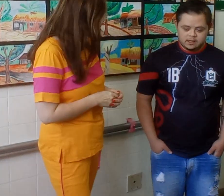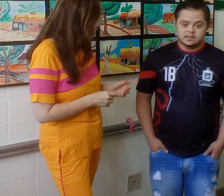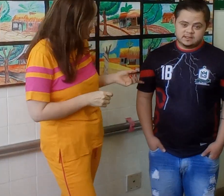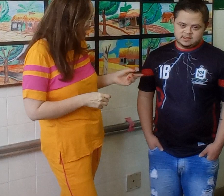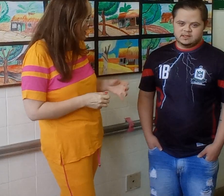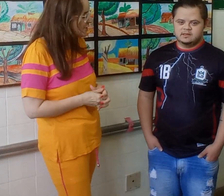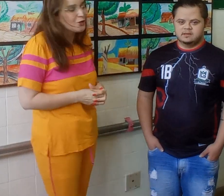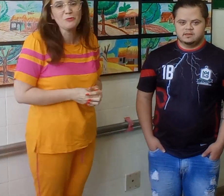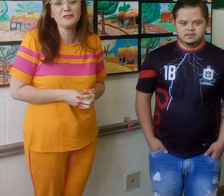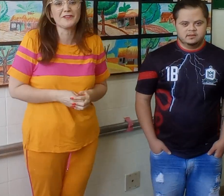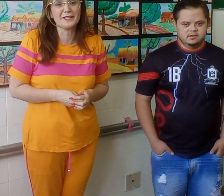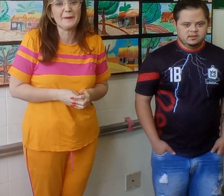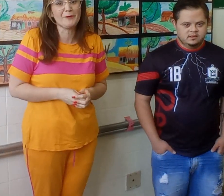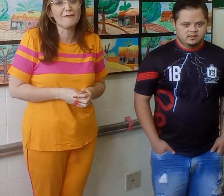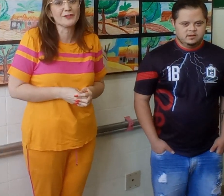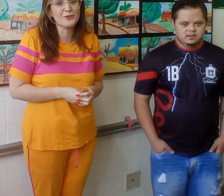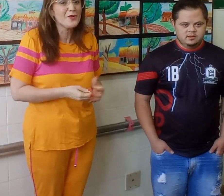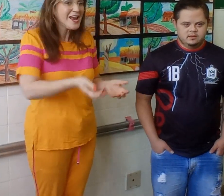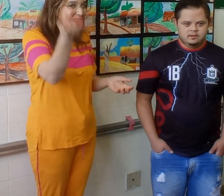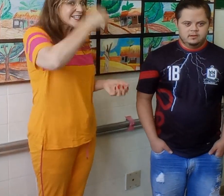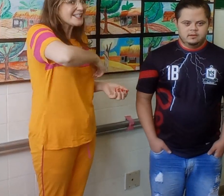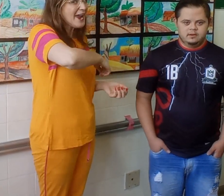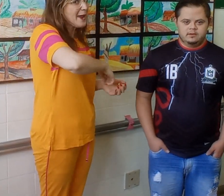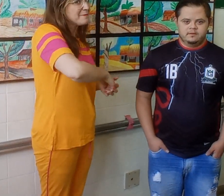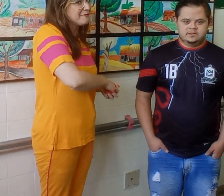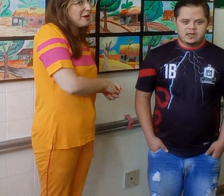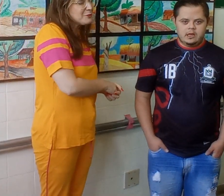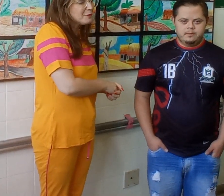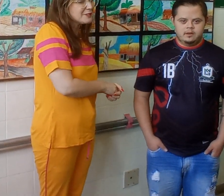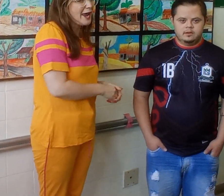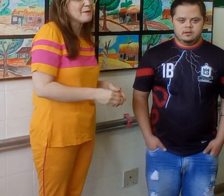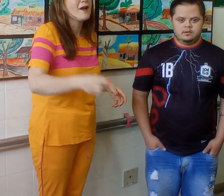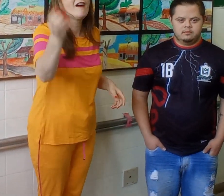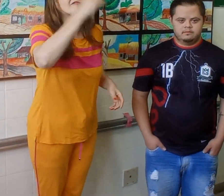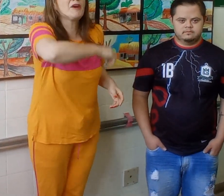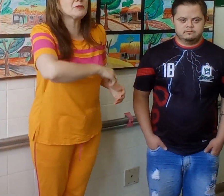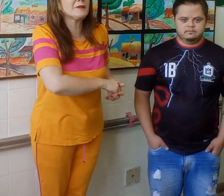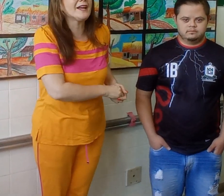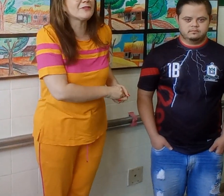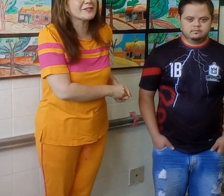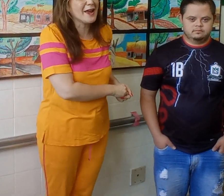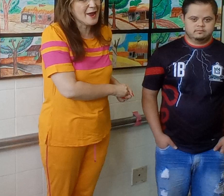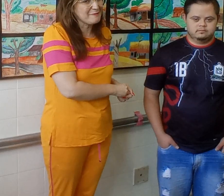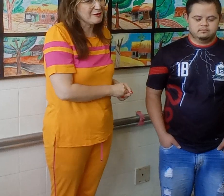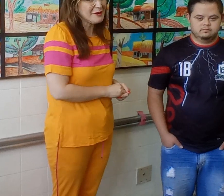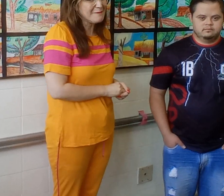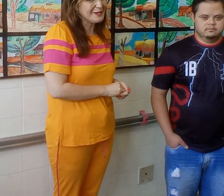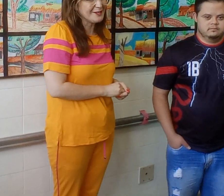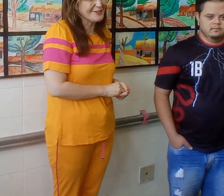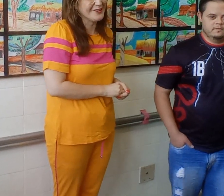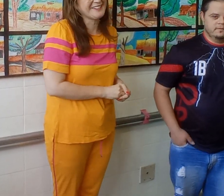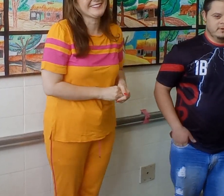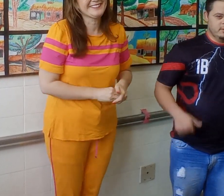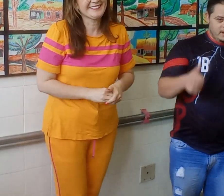Dia 10, sim. Todo mundo fazendo a prova do SAEB. Vamos pro SAEB. Vamos brilhar no SAEB. Vamos lá, Maria da Glória.